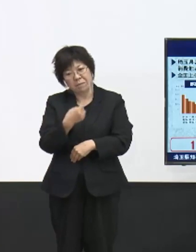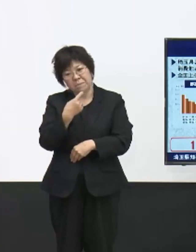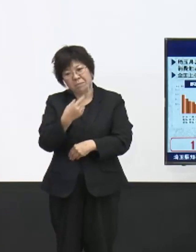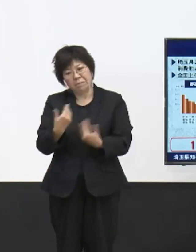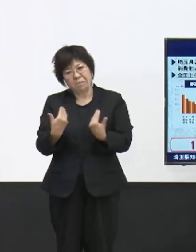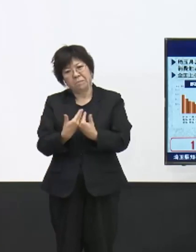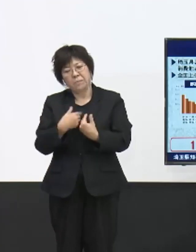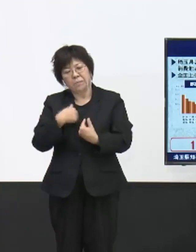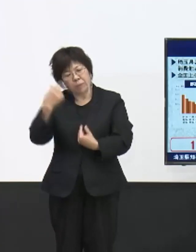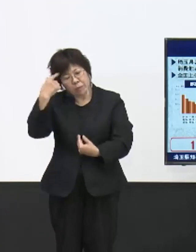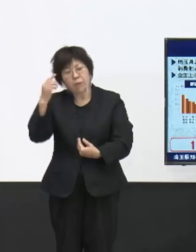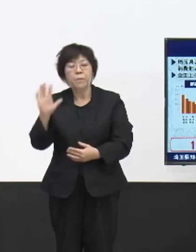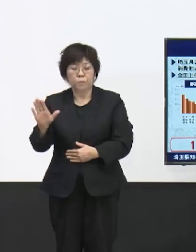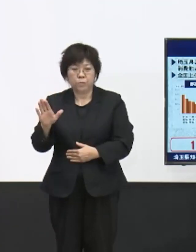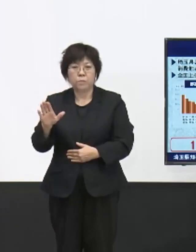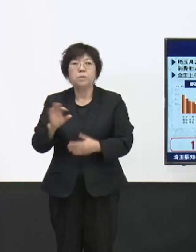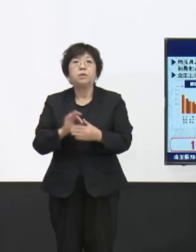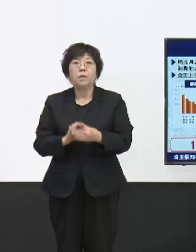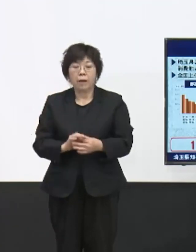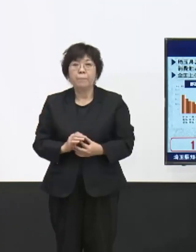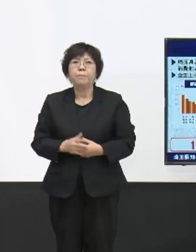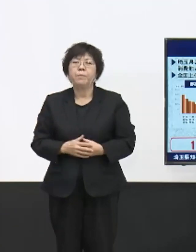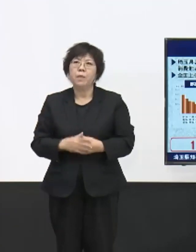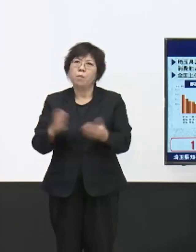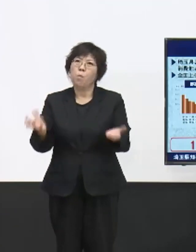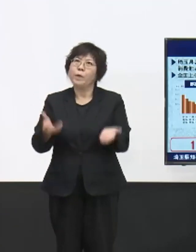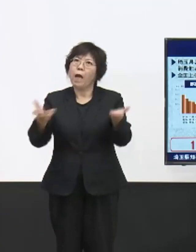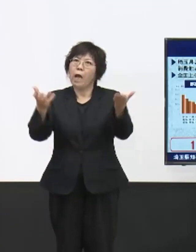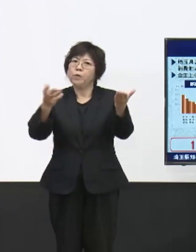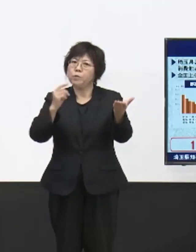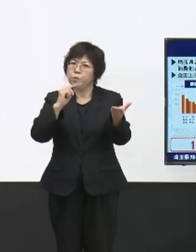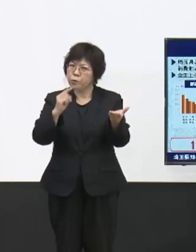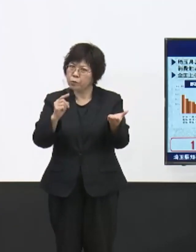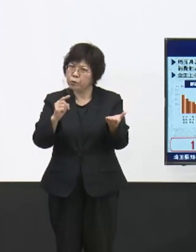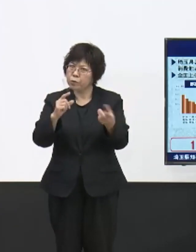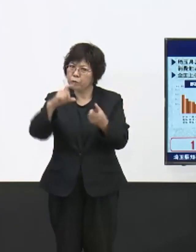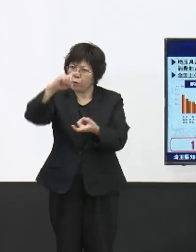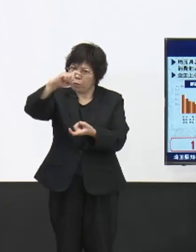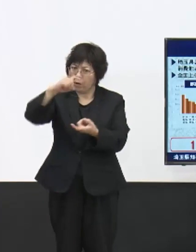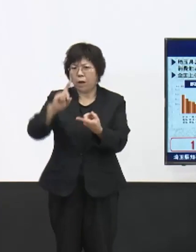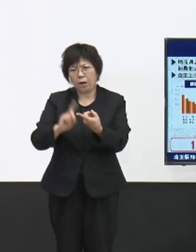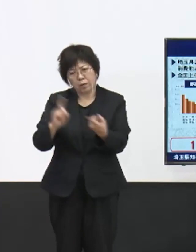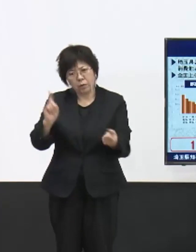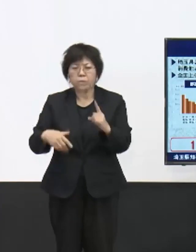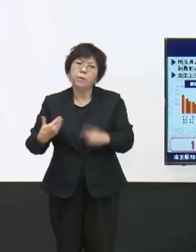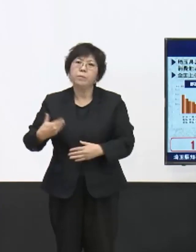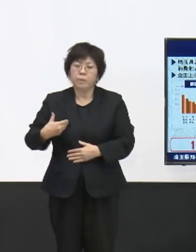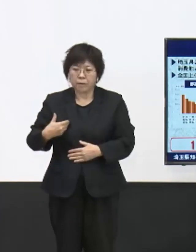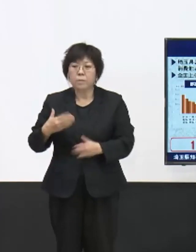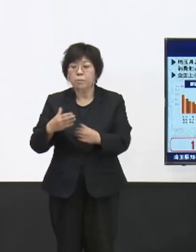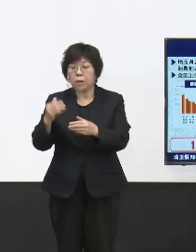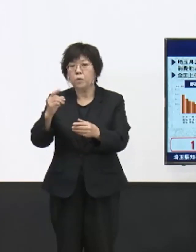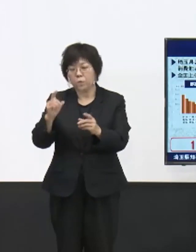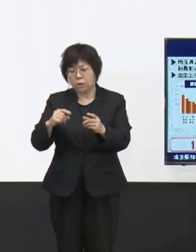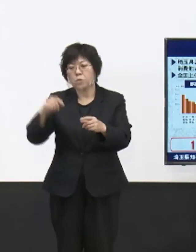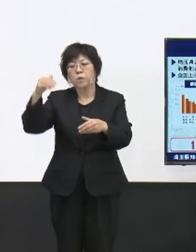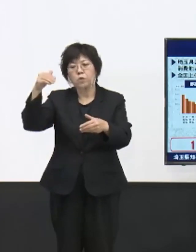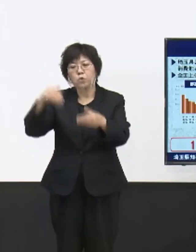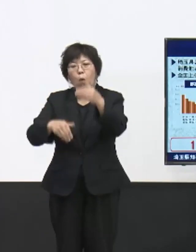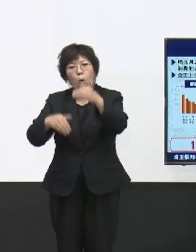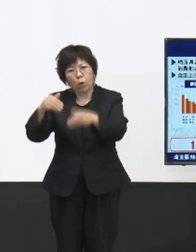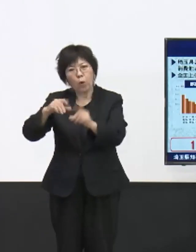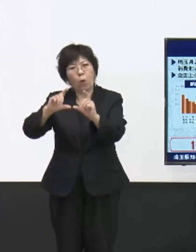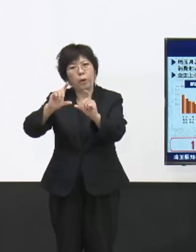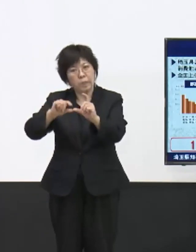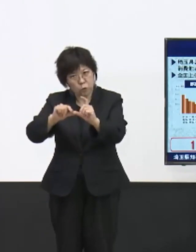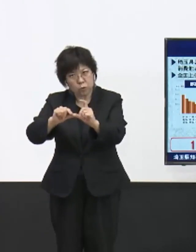思います。したがって、その盛り上がりという意味は、おそらく、最終的には投票率につながるんだろうと思い